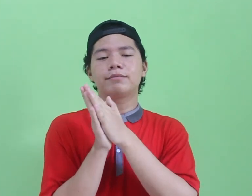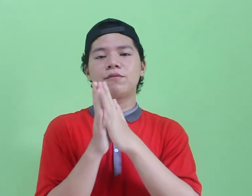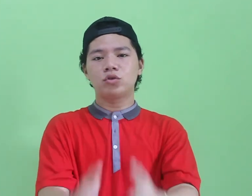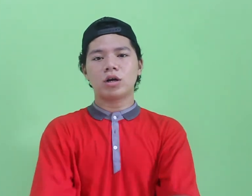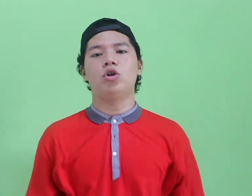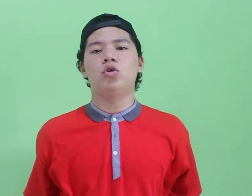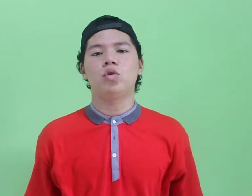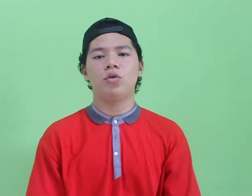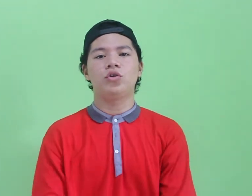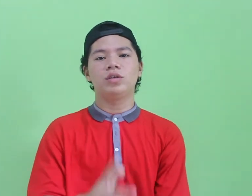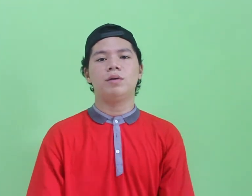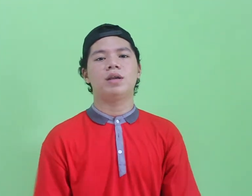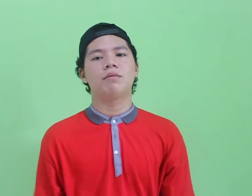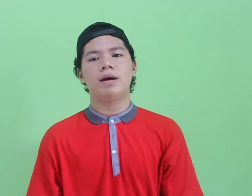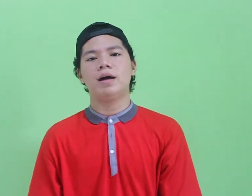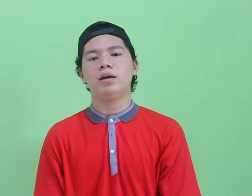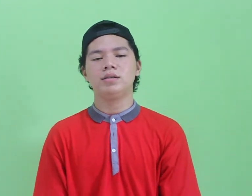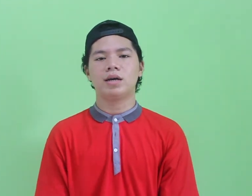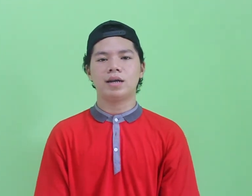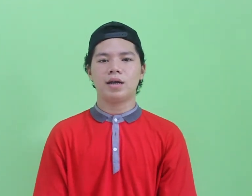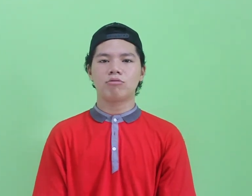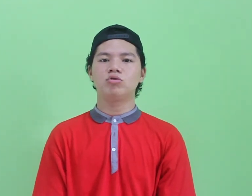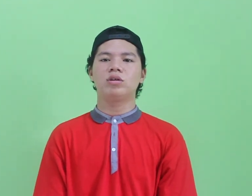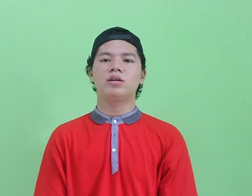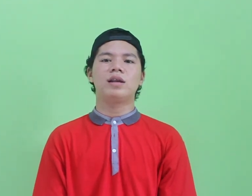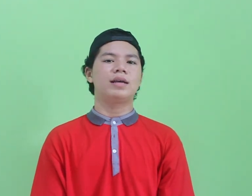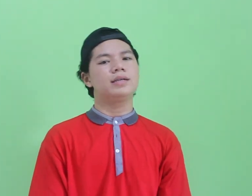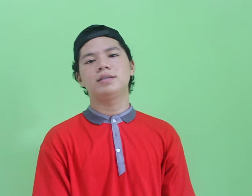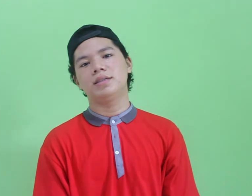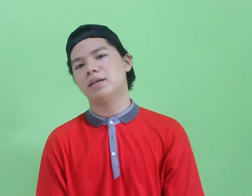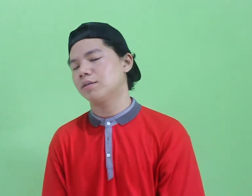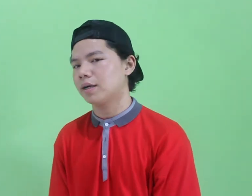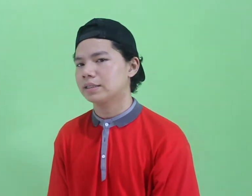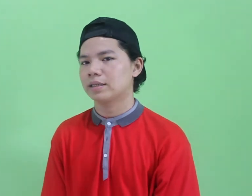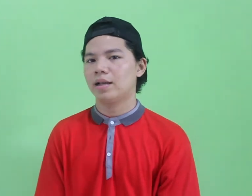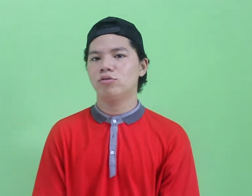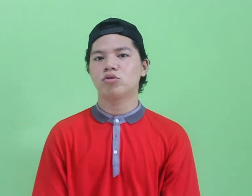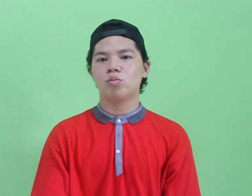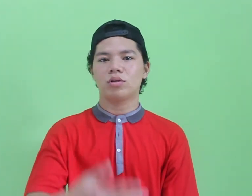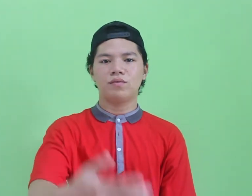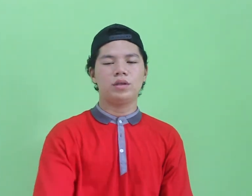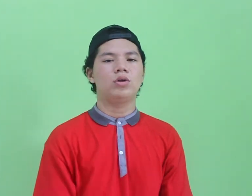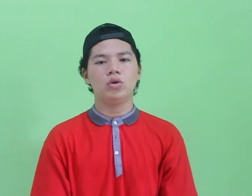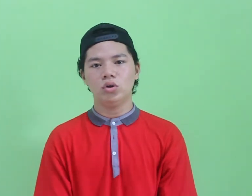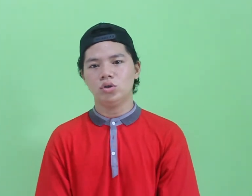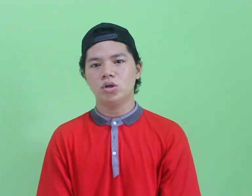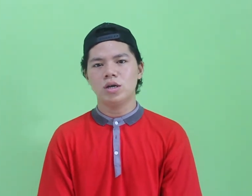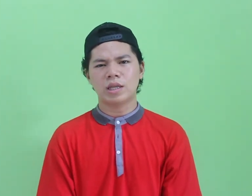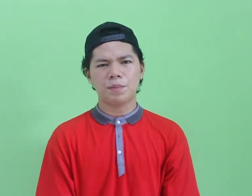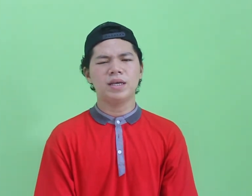maaf juga kalau audionya bergema, karena aku juga lagi tidak semangat sekali untuk buat video. Tapi